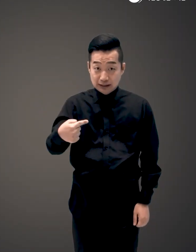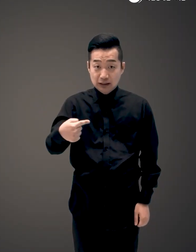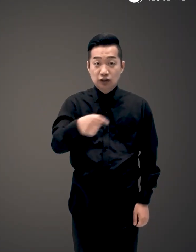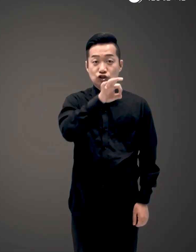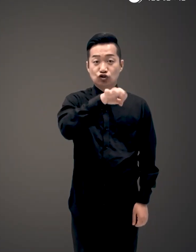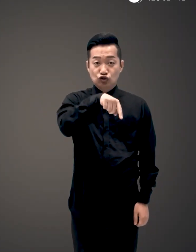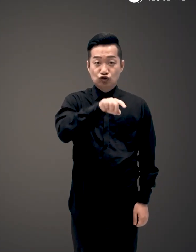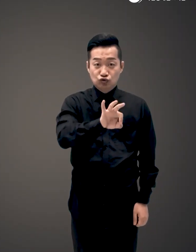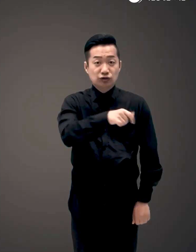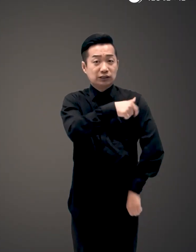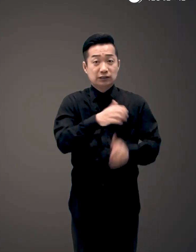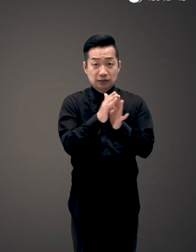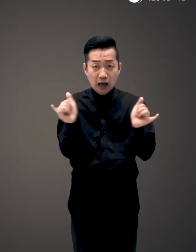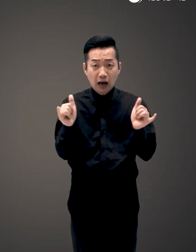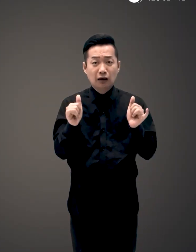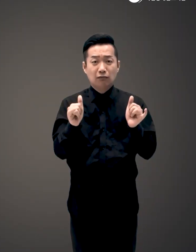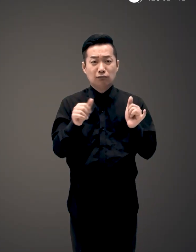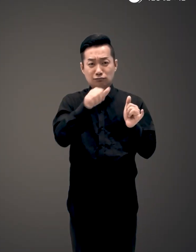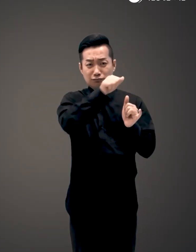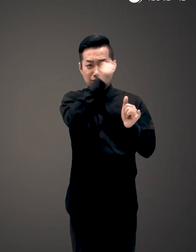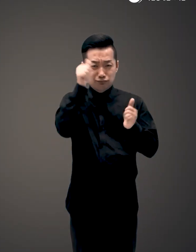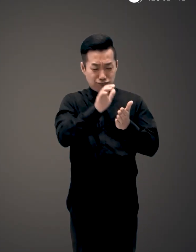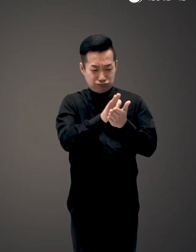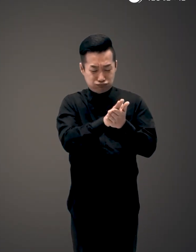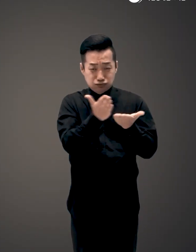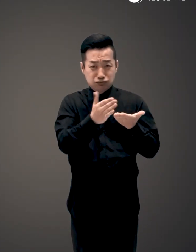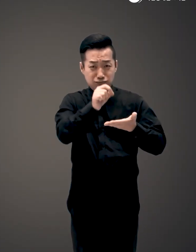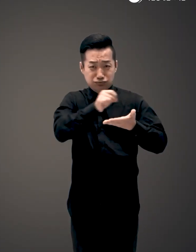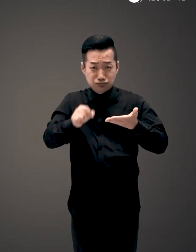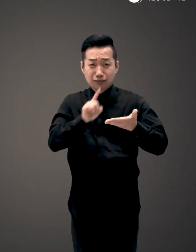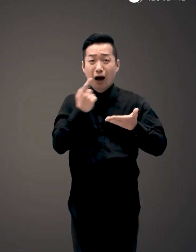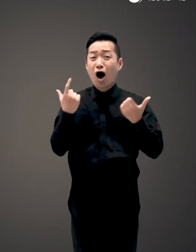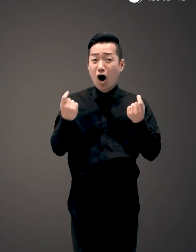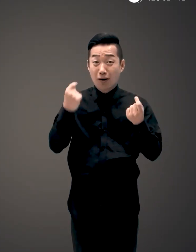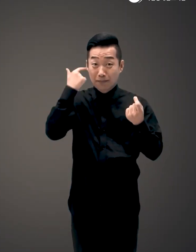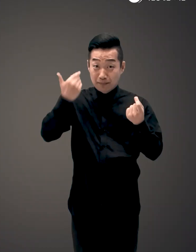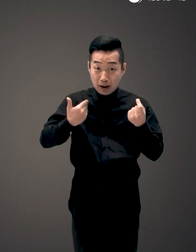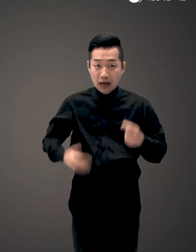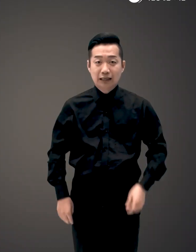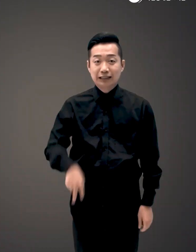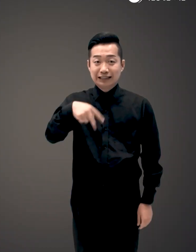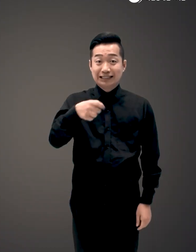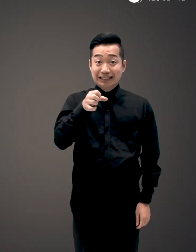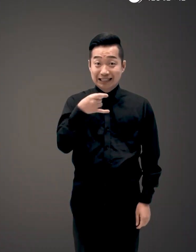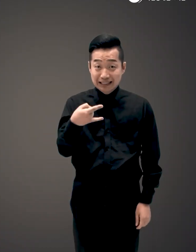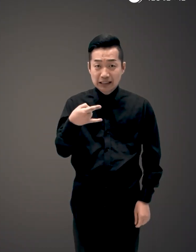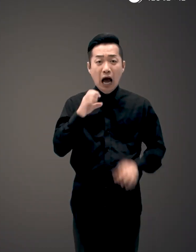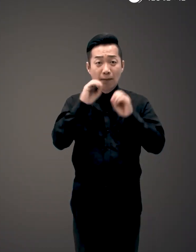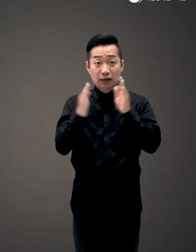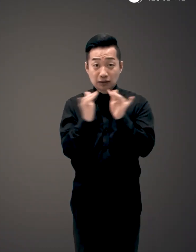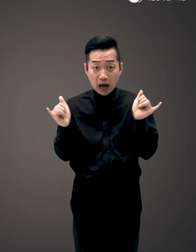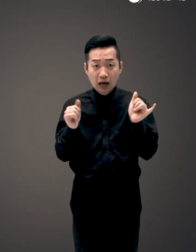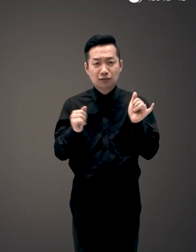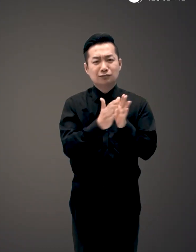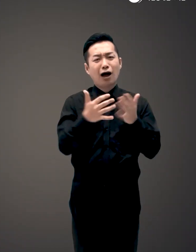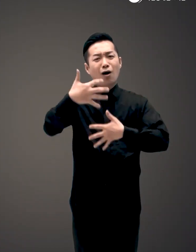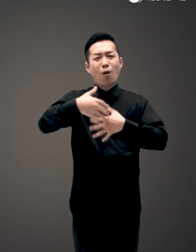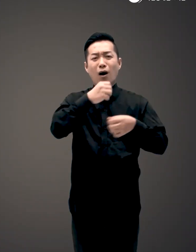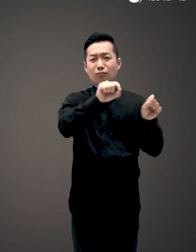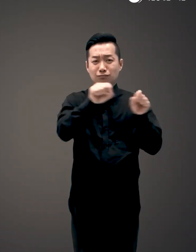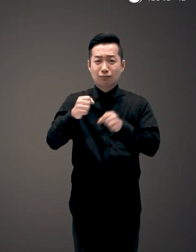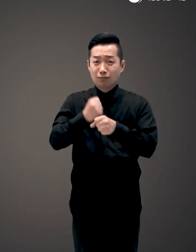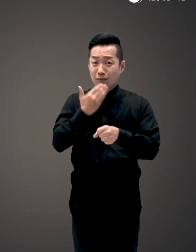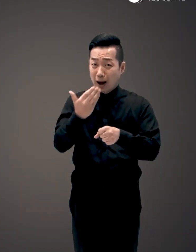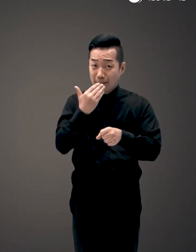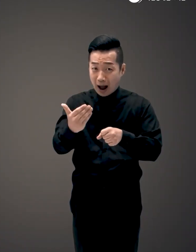읽으시고 저한테 막 이거 무슨 거의 자서전 아니냐 이렇게 하셨는데, 그리고 숭이 마케터님은 이 책 영어로